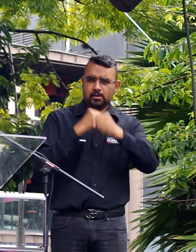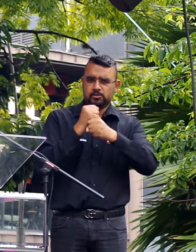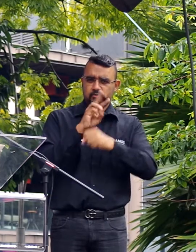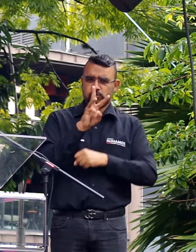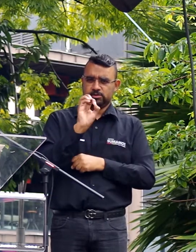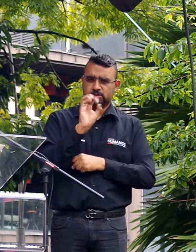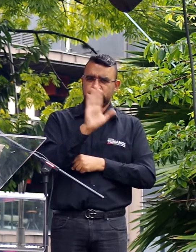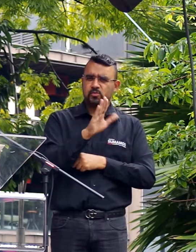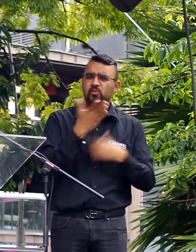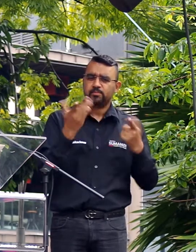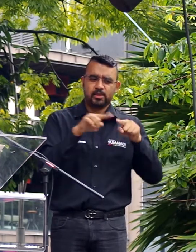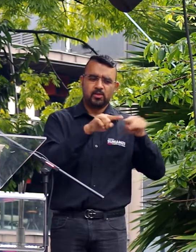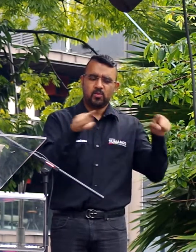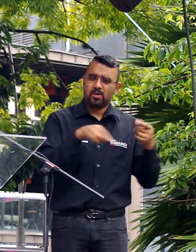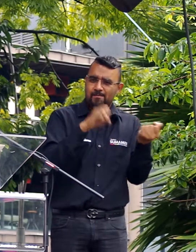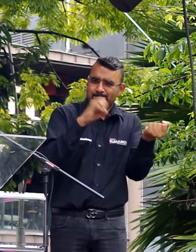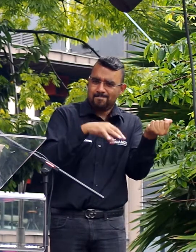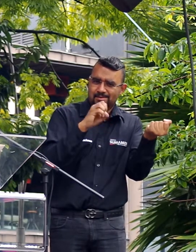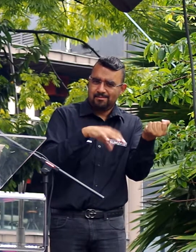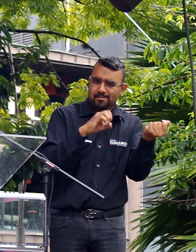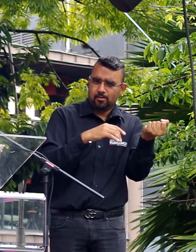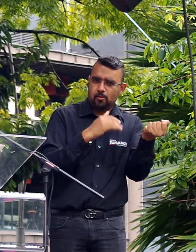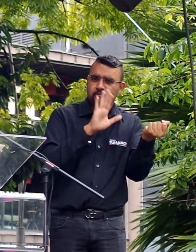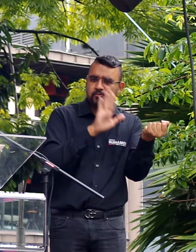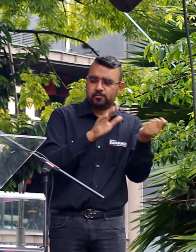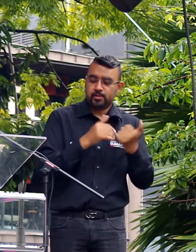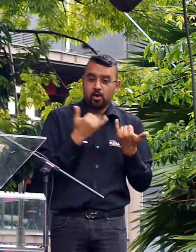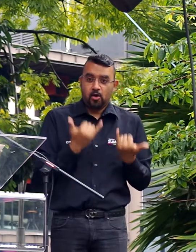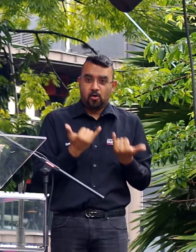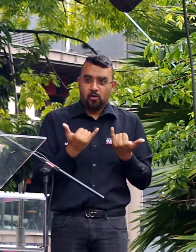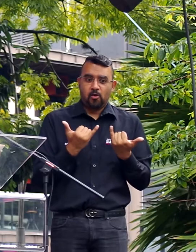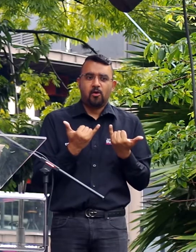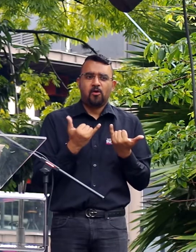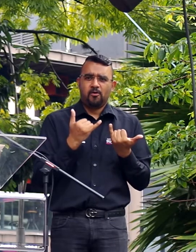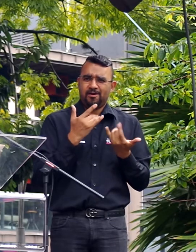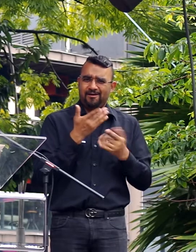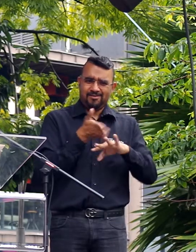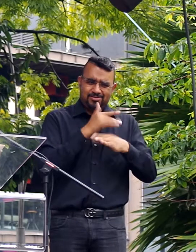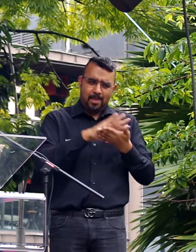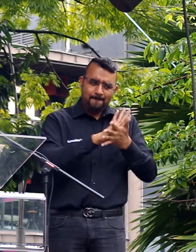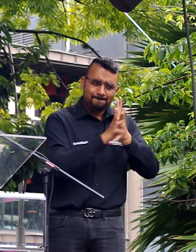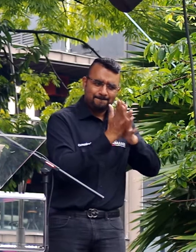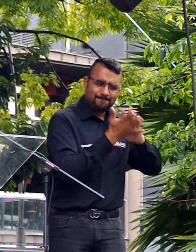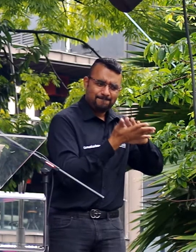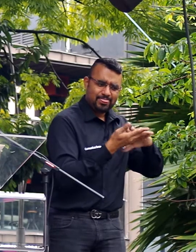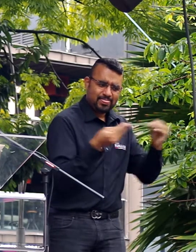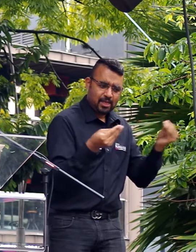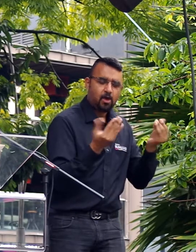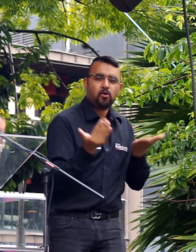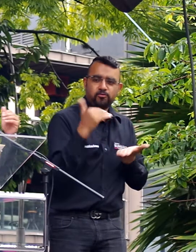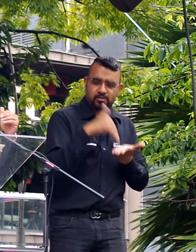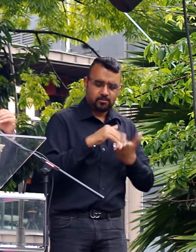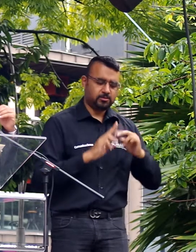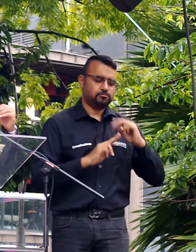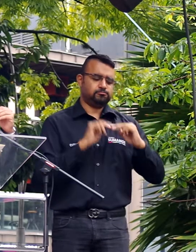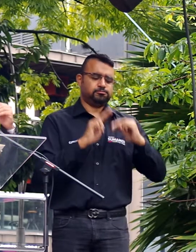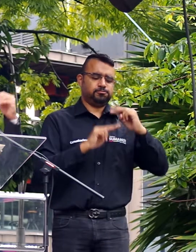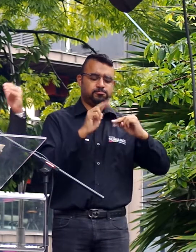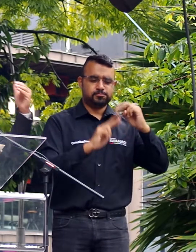de mercado, que hoy la estamos construyendo totalmente nueva.